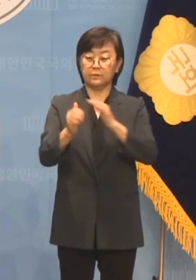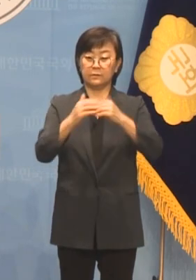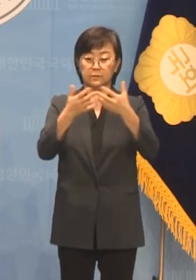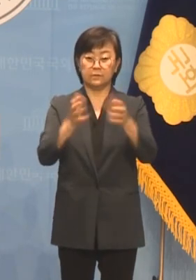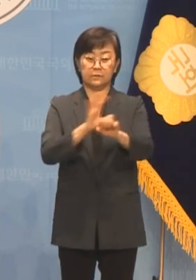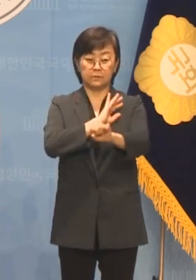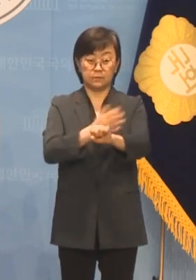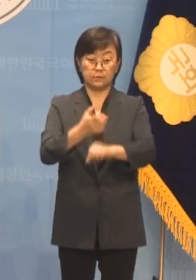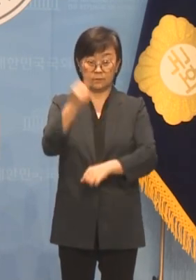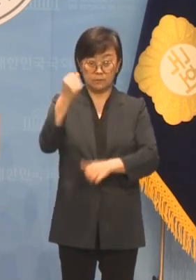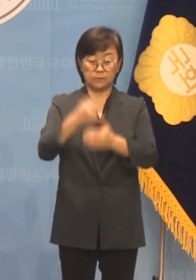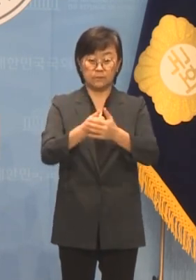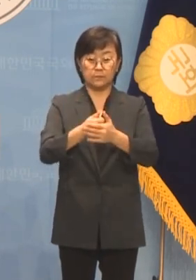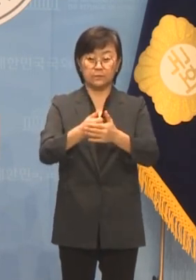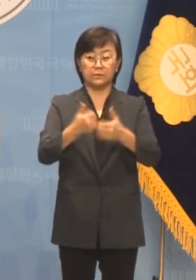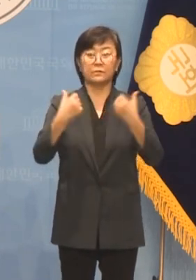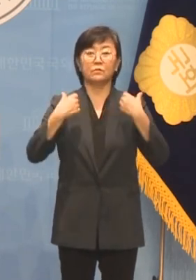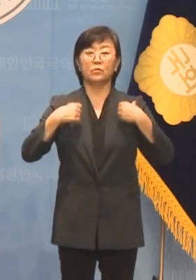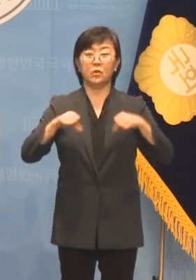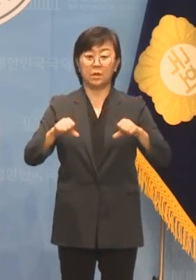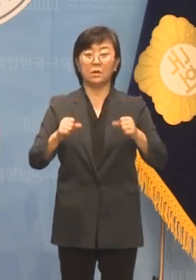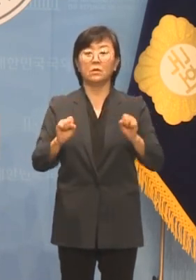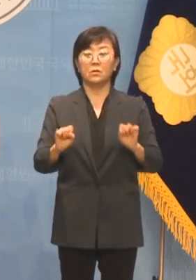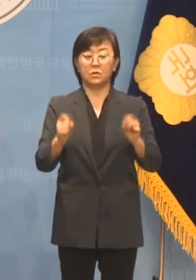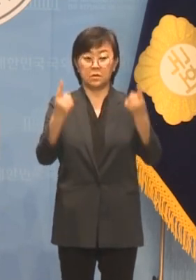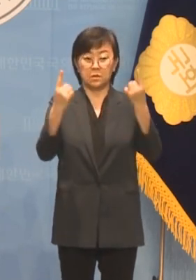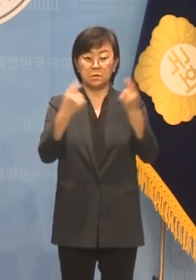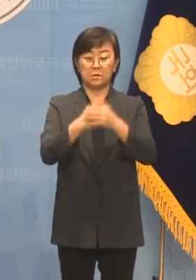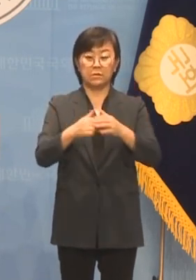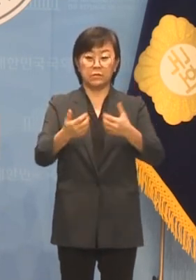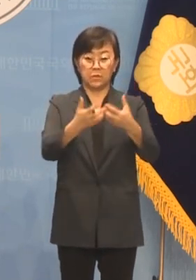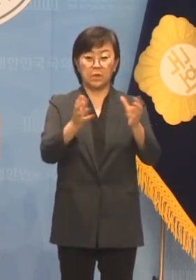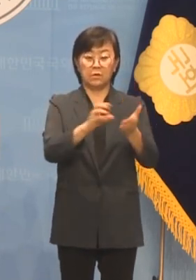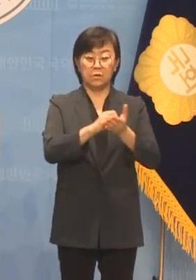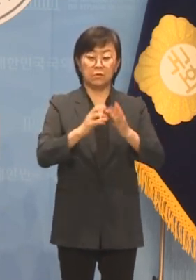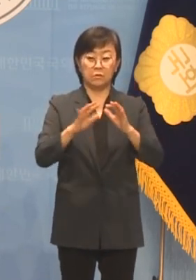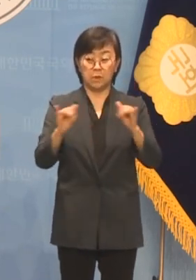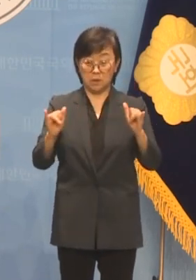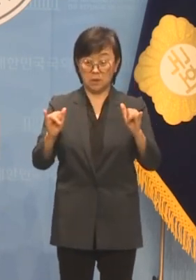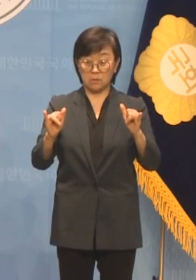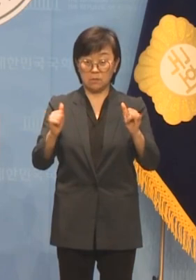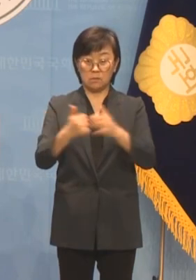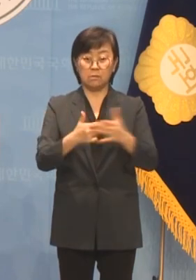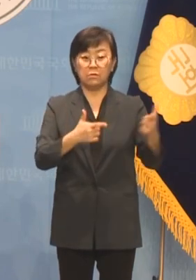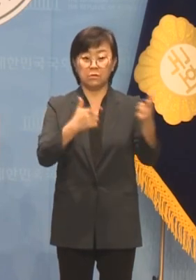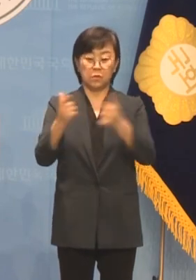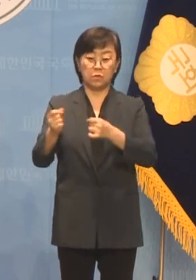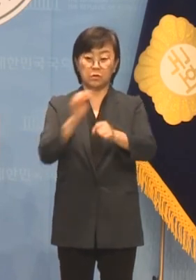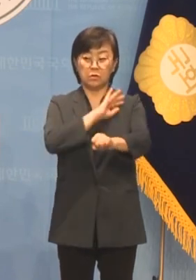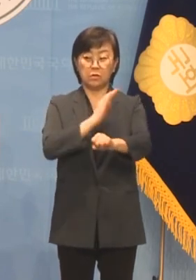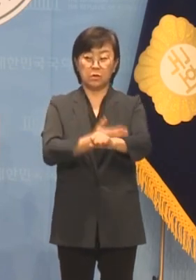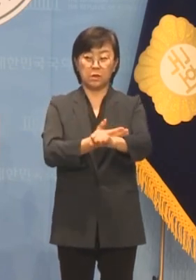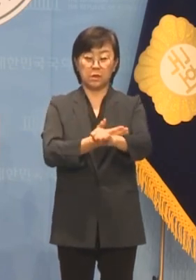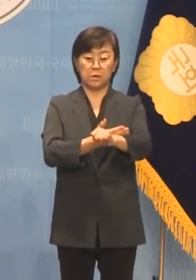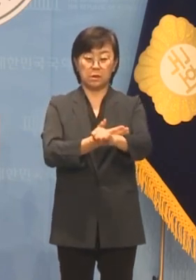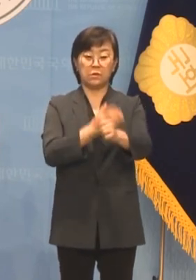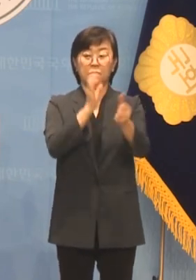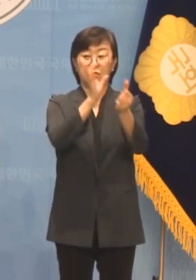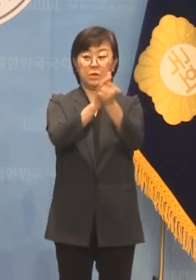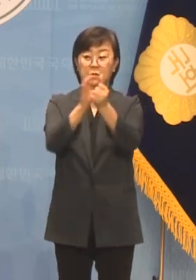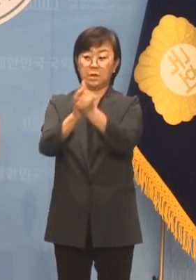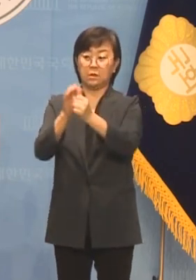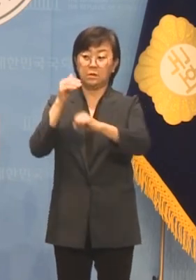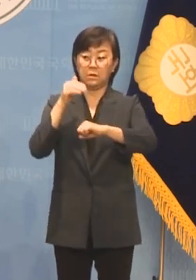가진 사람들의 기득권을 포기함과 동시에 당원과 국민들에게 모든 권한을